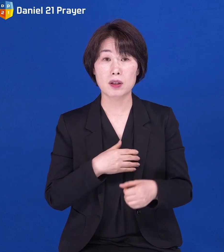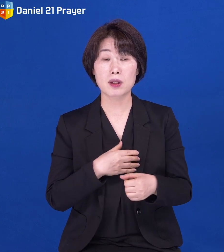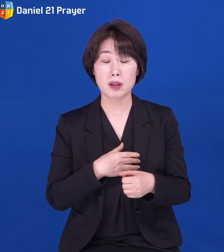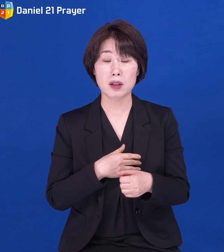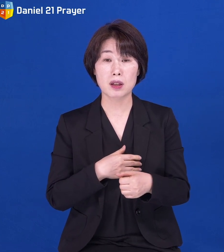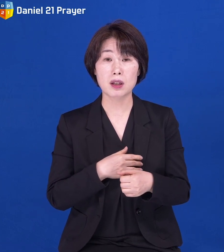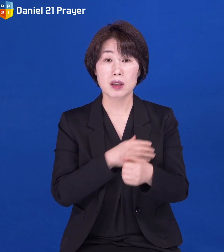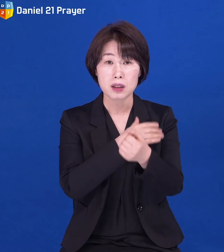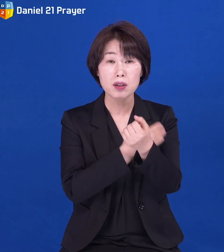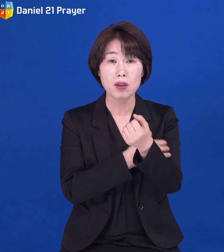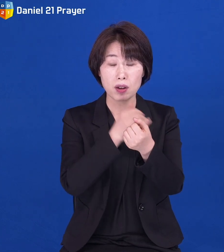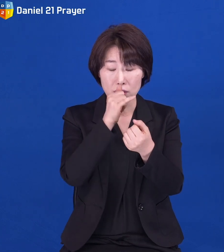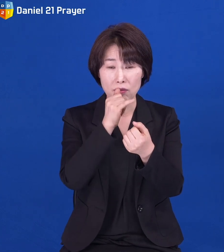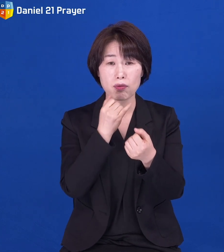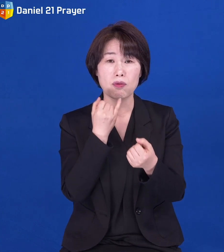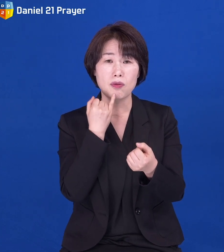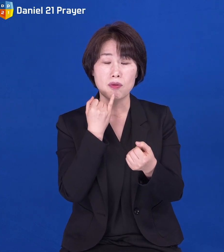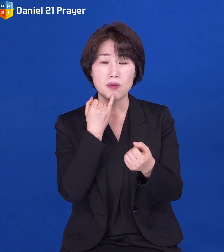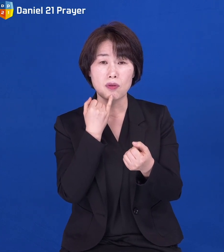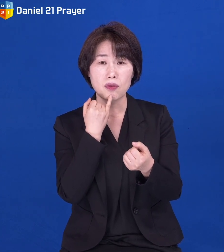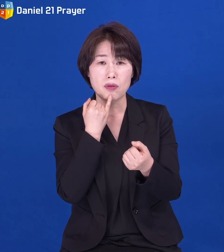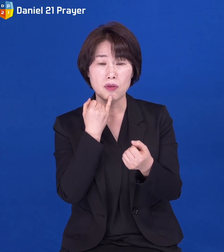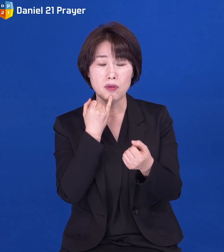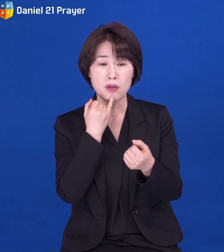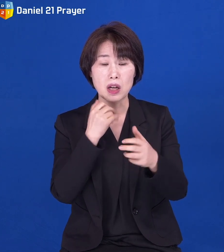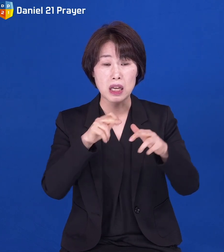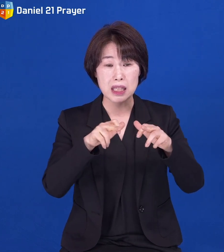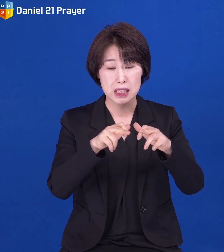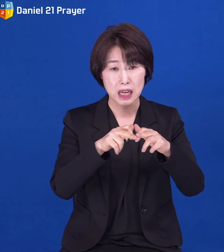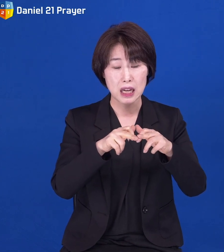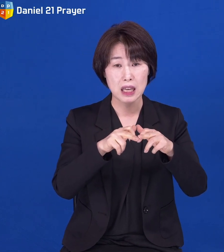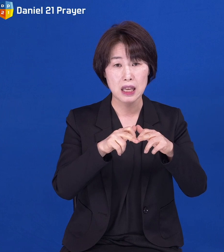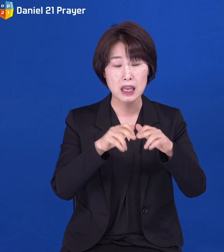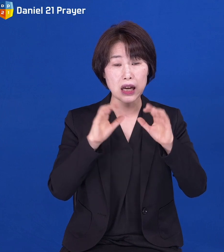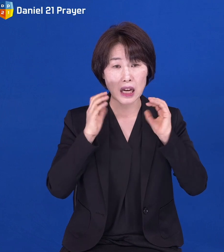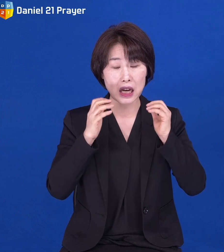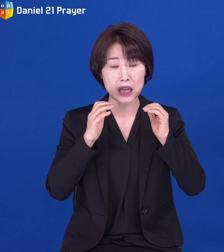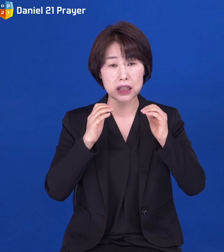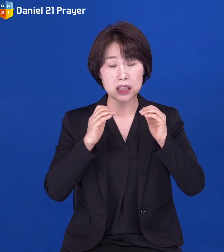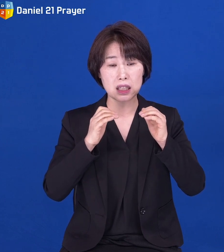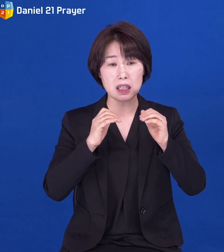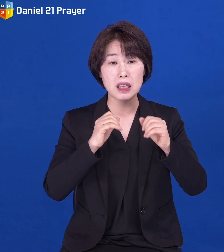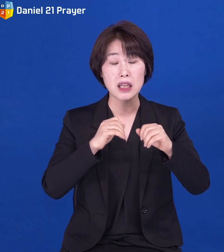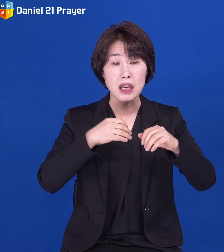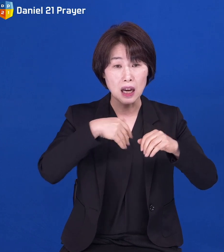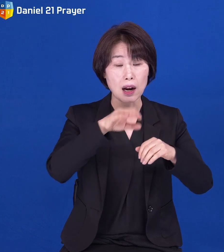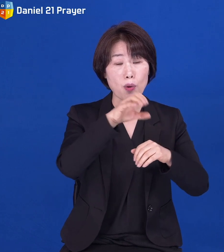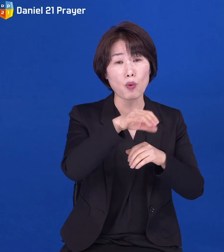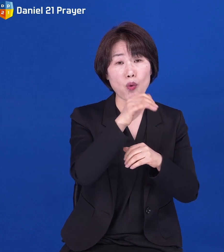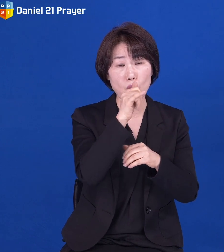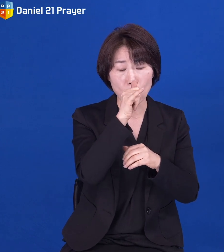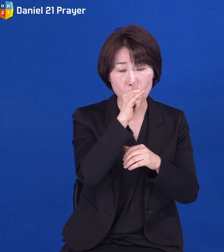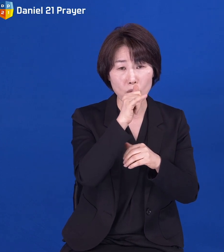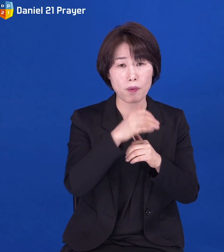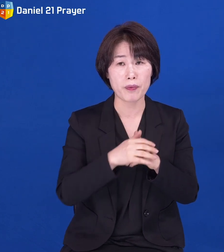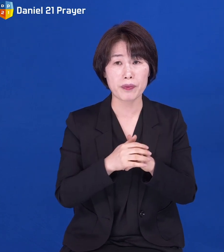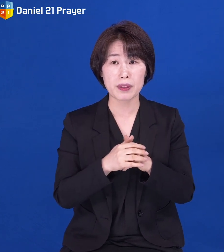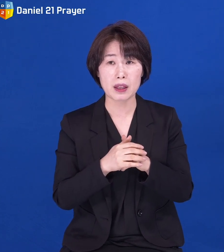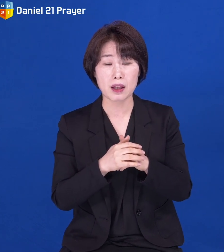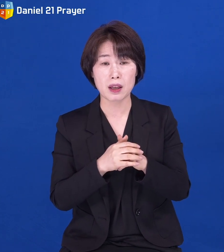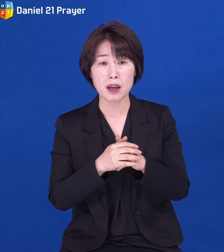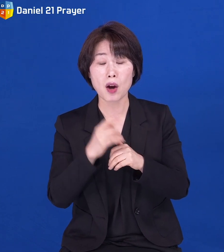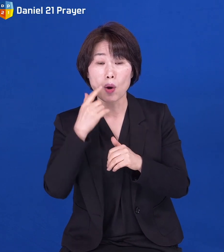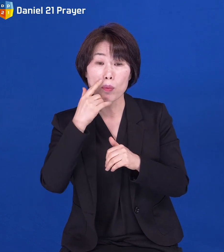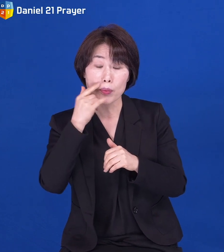서울에 있고 그러면 지금 센터나 이런 것들을 다 갈 수 있는 환경이 돼요. 그렇기 때문에 어렸을 때부터 어머니들이 막 계속 뭐라도 하나